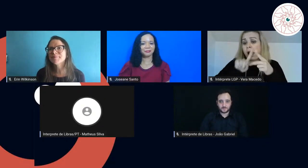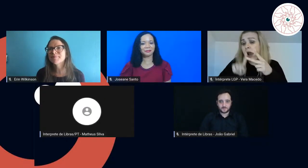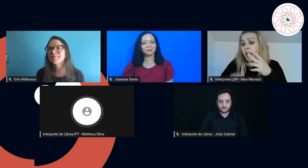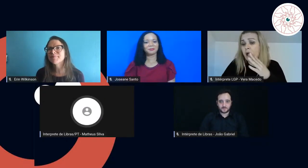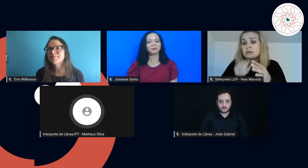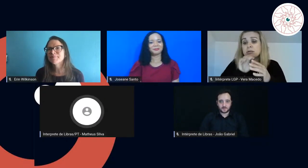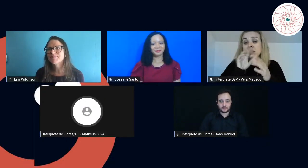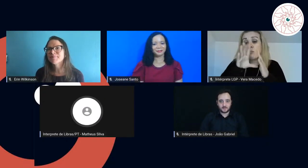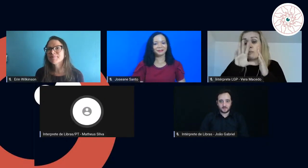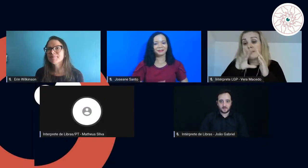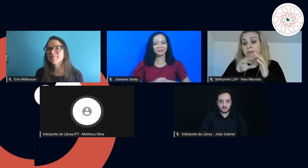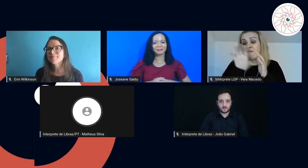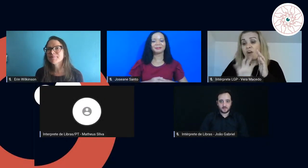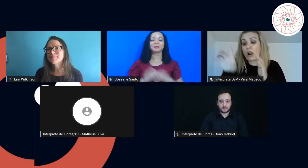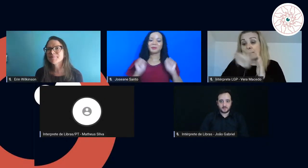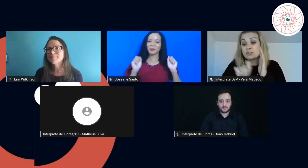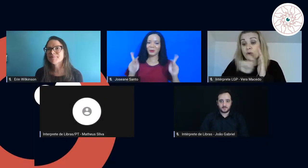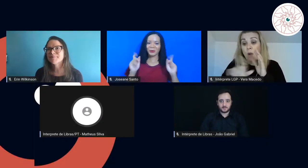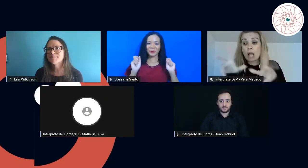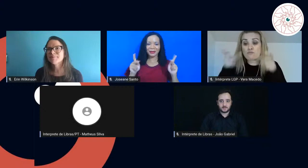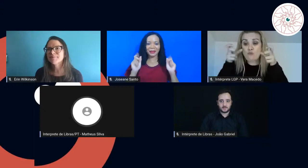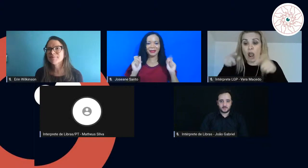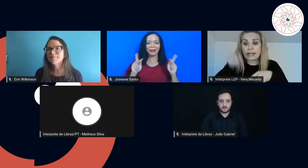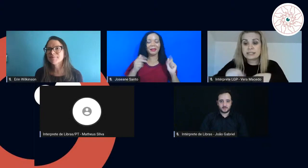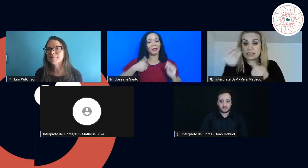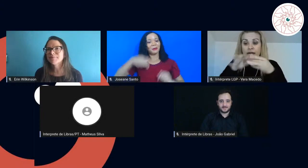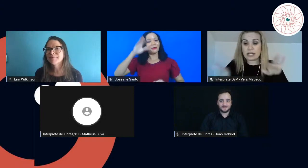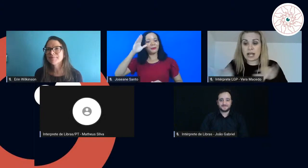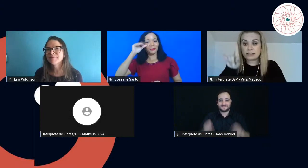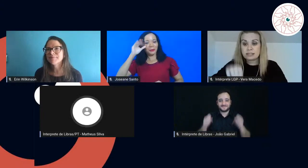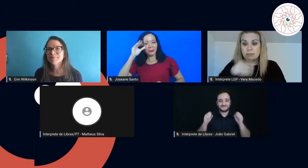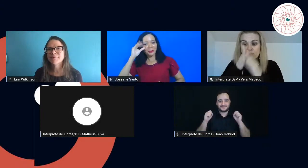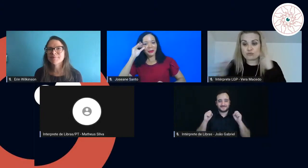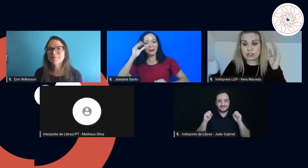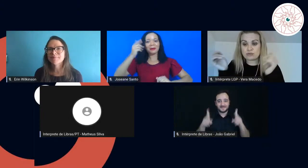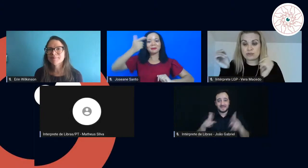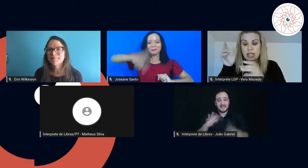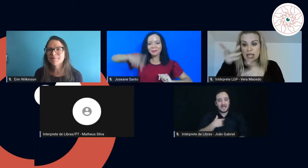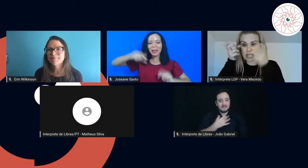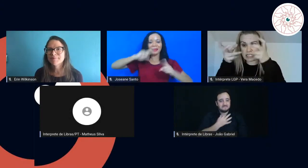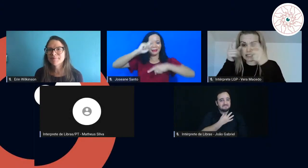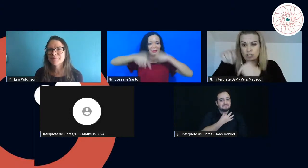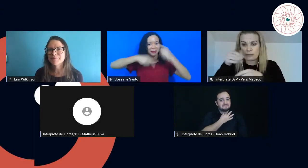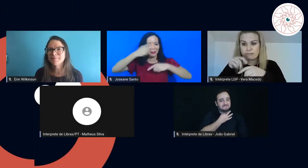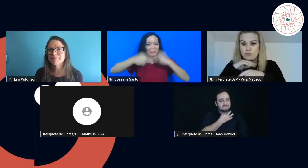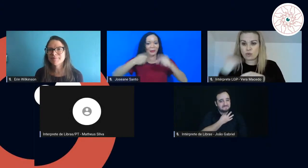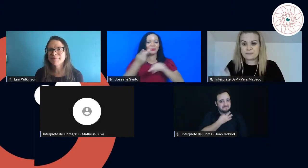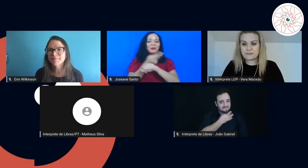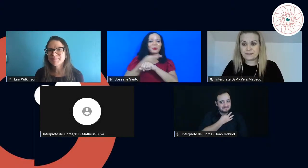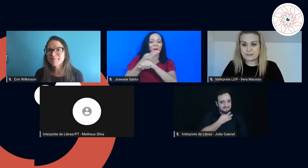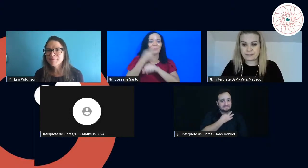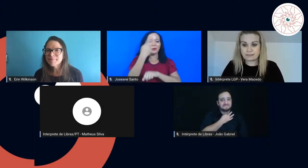escrita, eh, eram recebidas por essas crianças em processo de aquisição e proficiência.